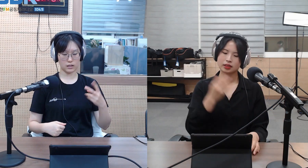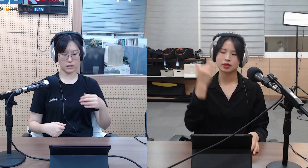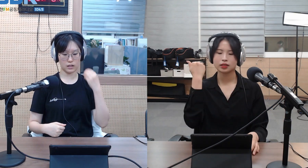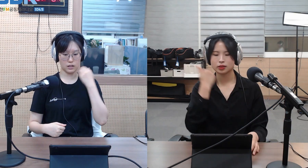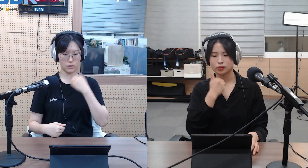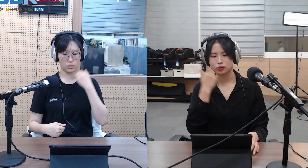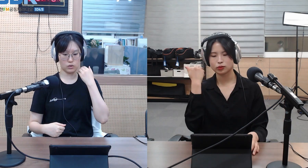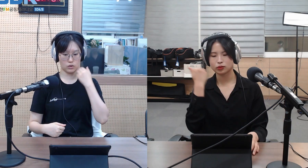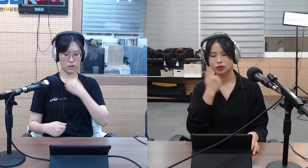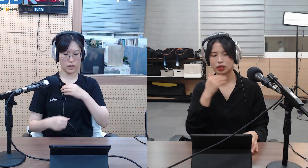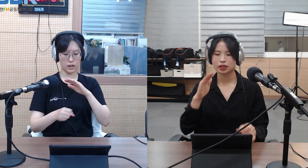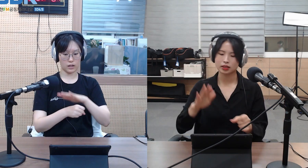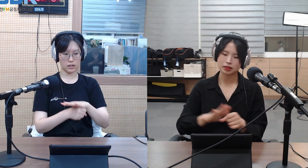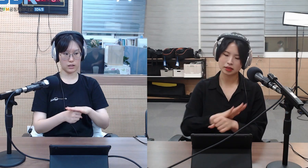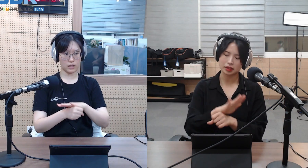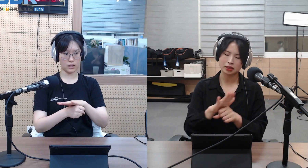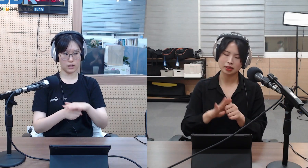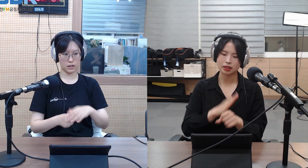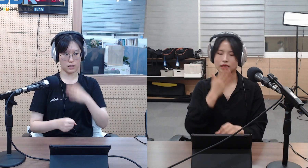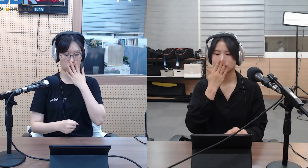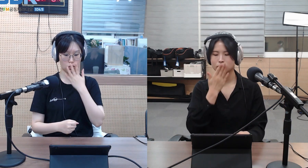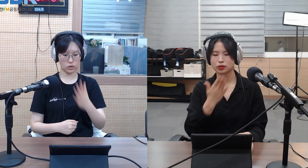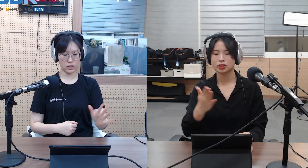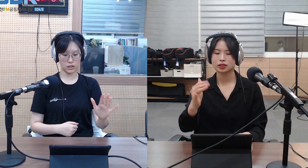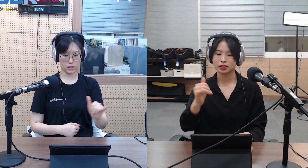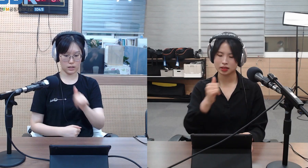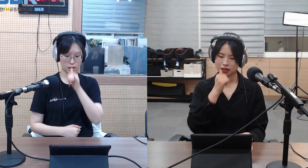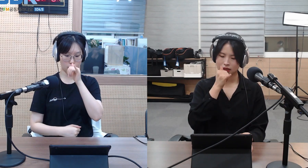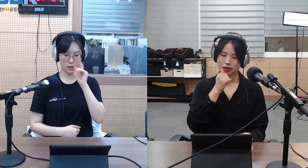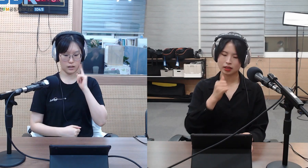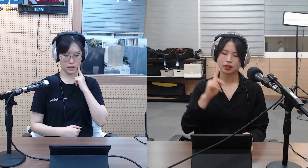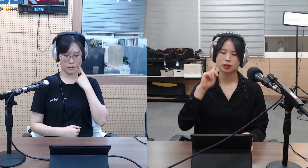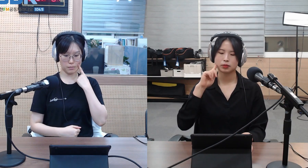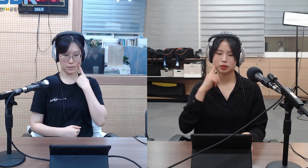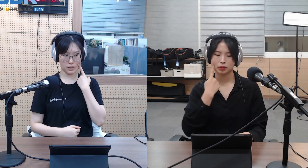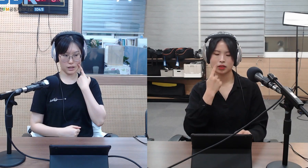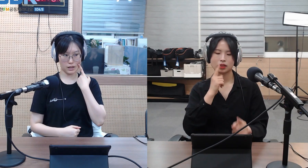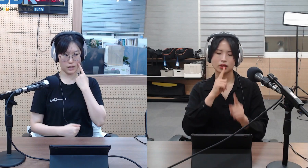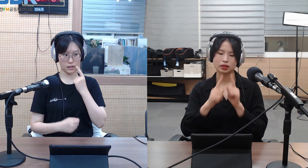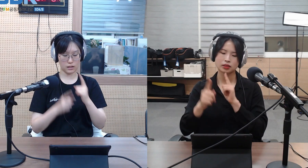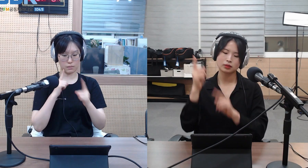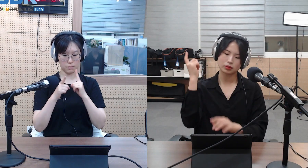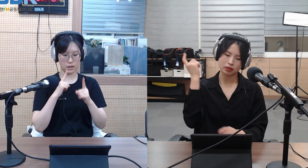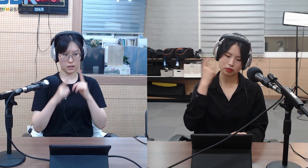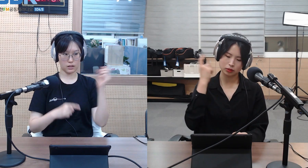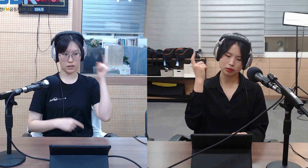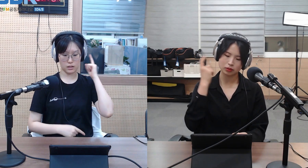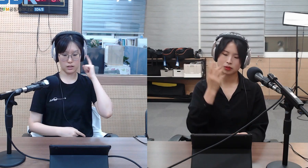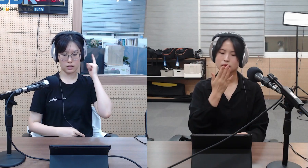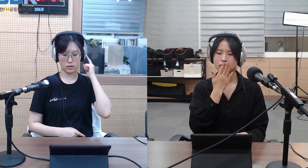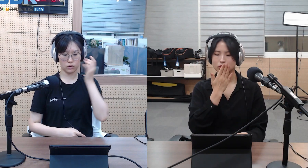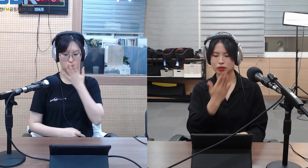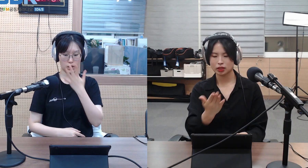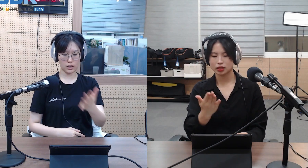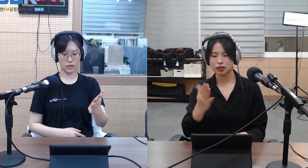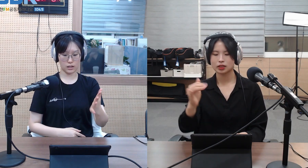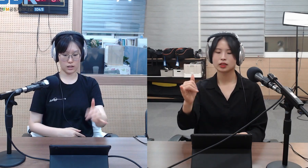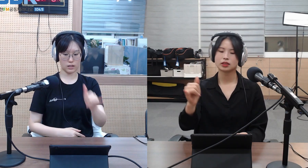다시 누군가 사랑할 수 있을까? 예쁘다는 말 들을 수